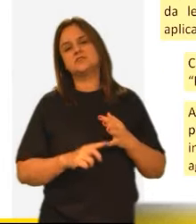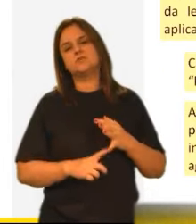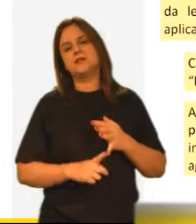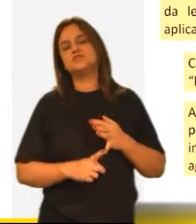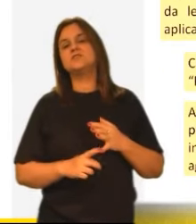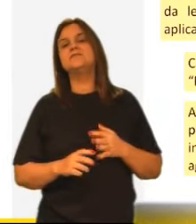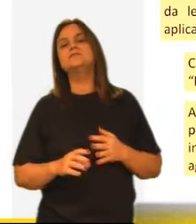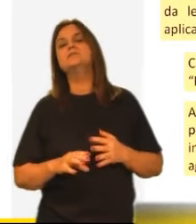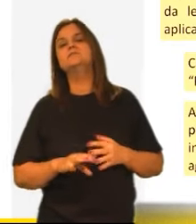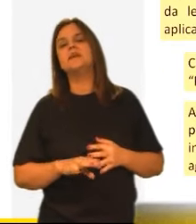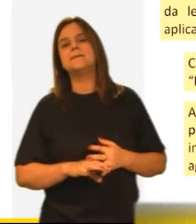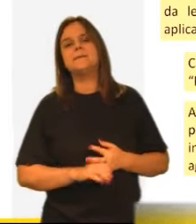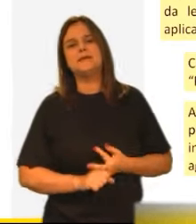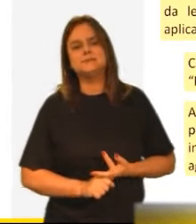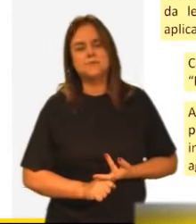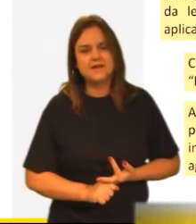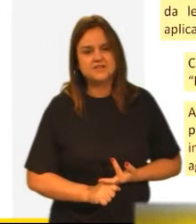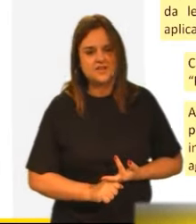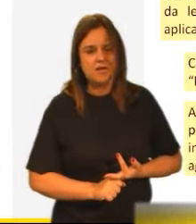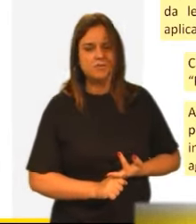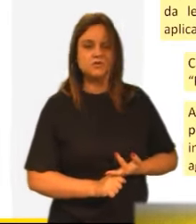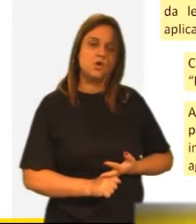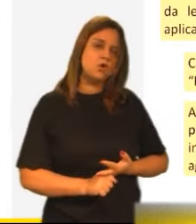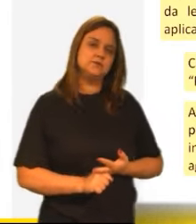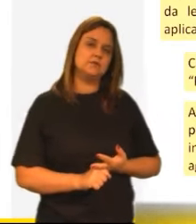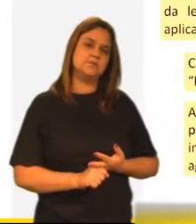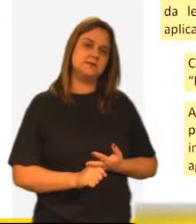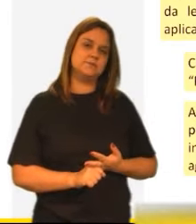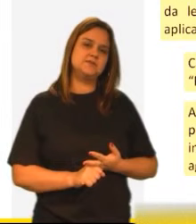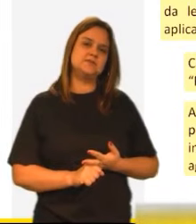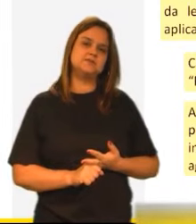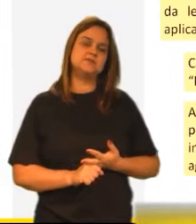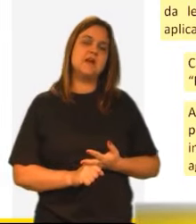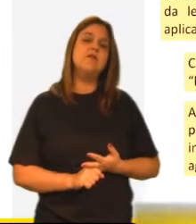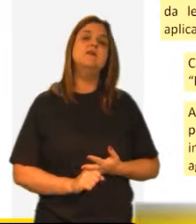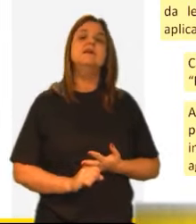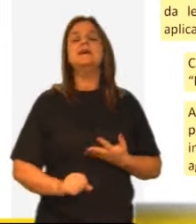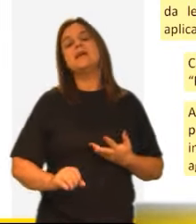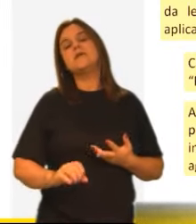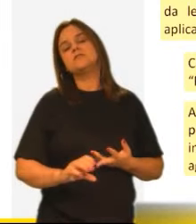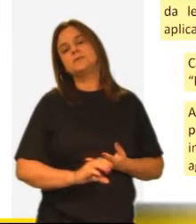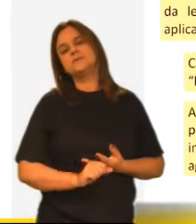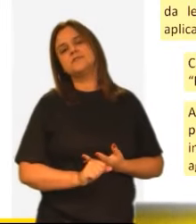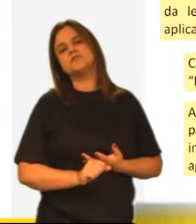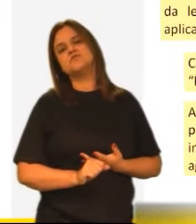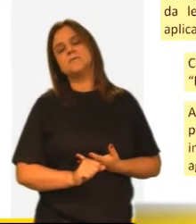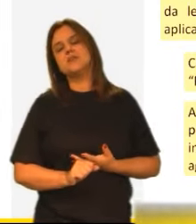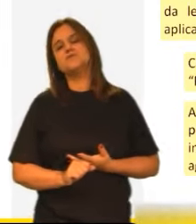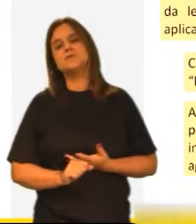que não seja cumulativo, não tenha a mesma base de cálculo de outra contribuição social, e a